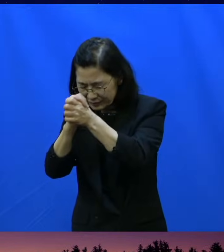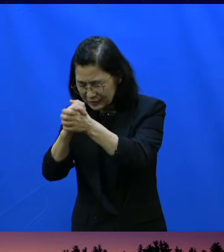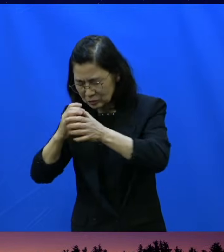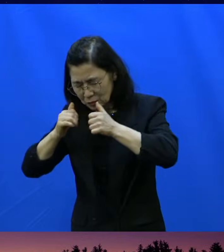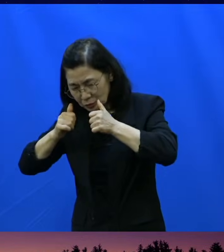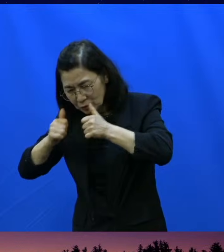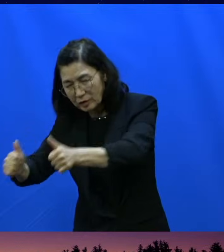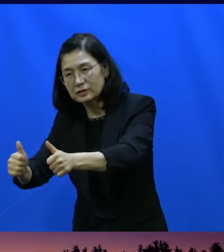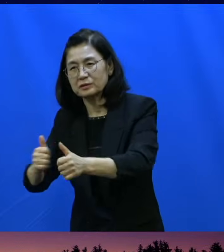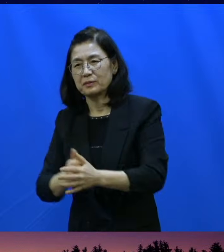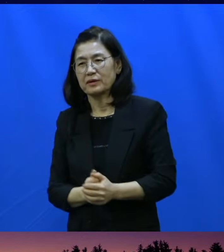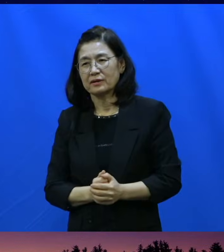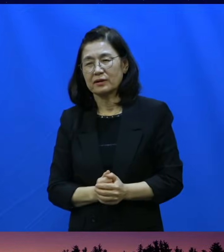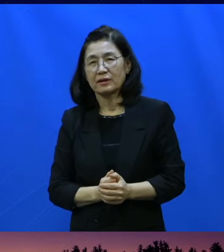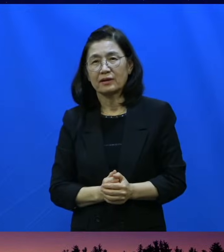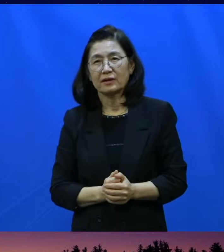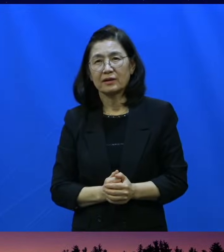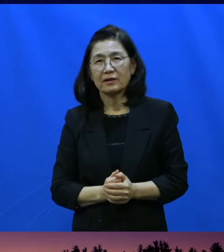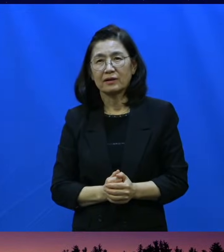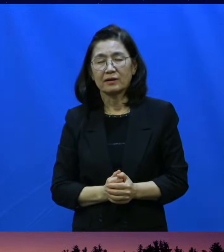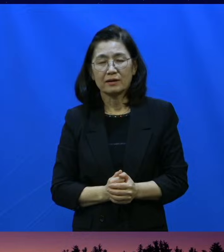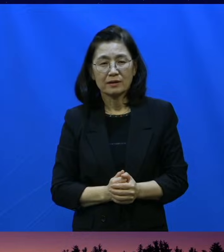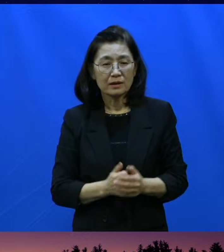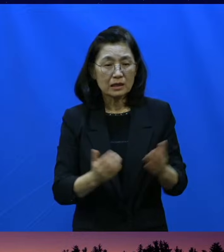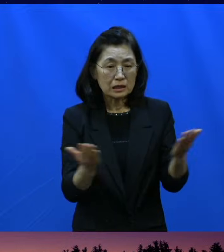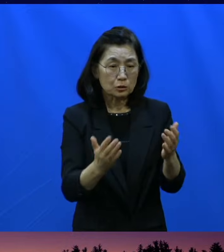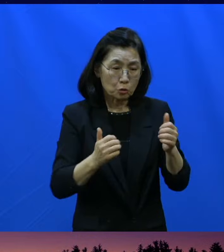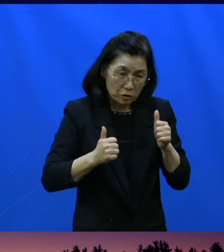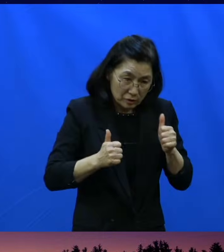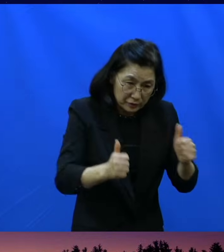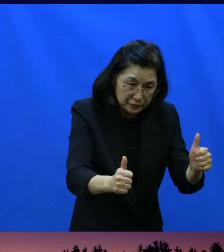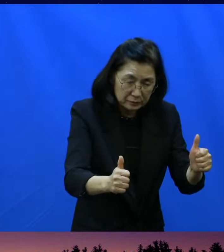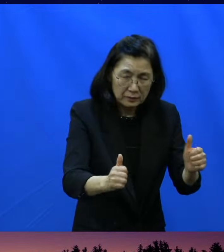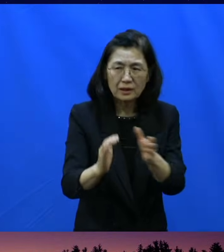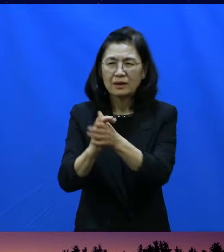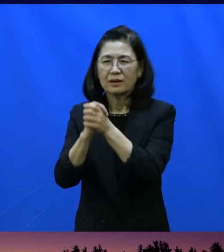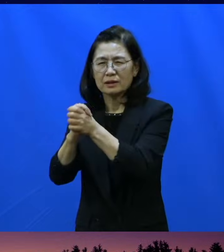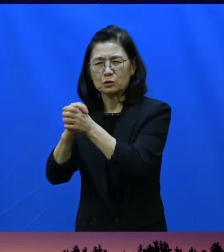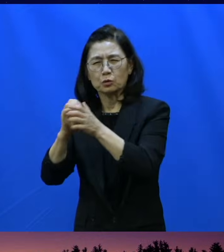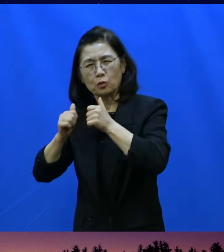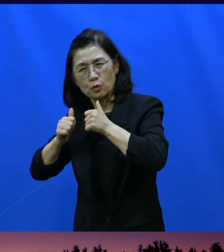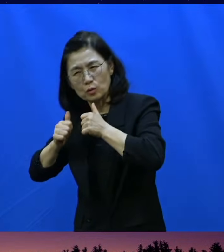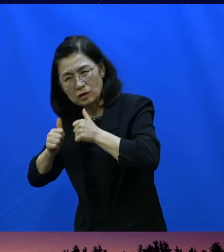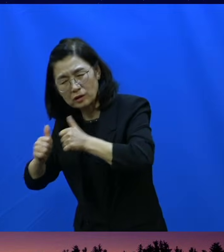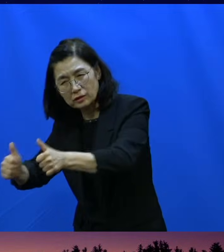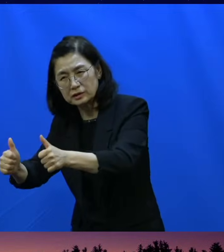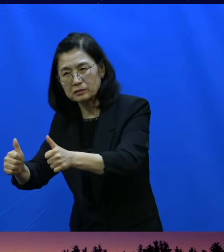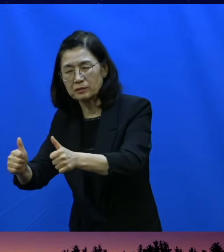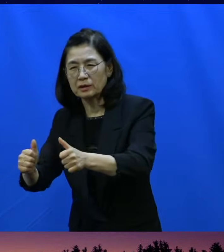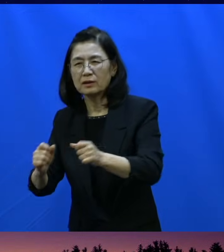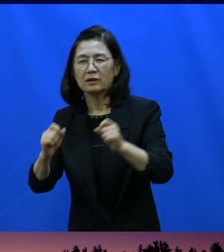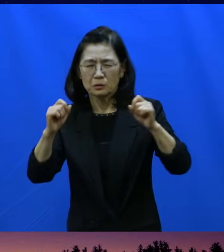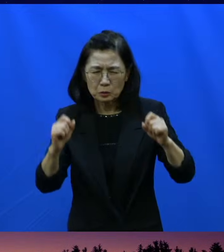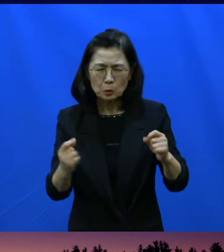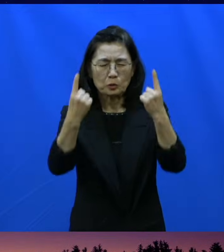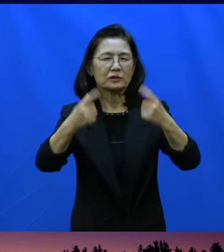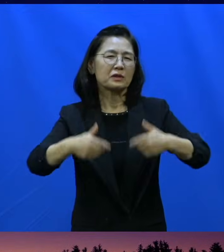일을 해요. 근데 기도를 놓치면 안 되는 거예요. 기도를 놓치고 일만 하잖아요. 그건 은혜를 구하는 태도가